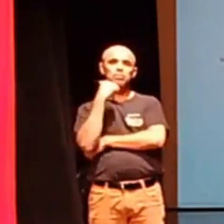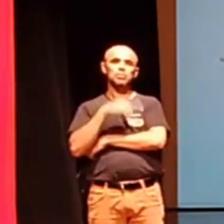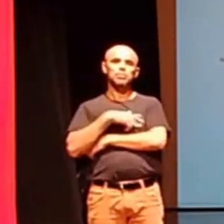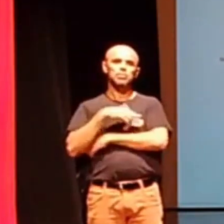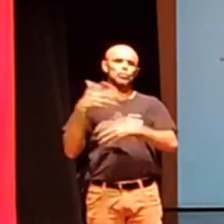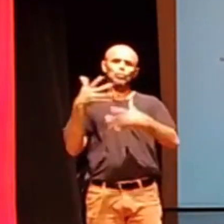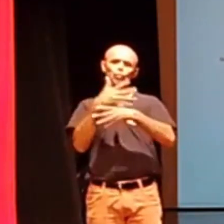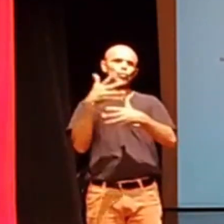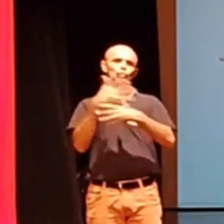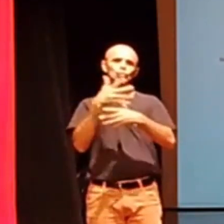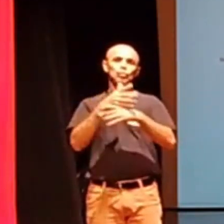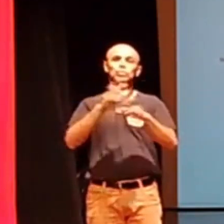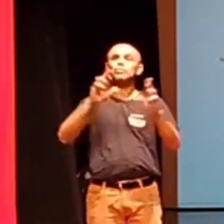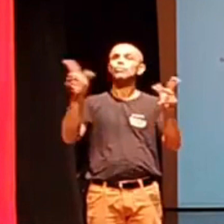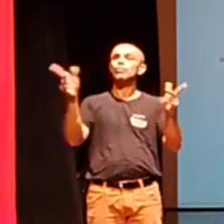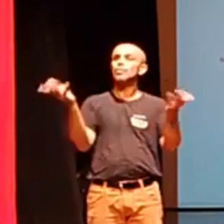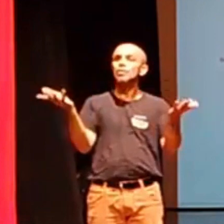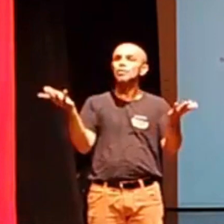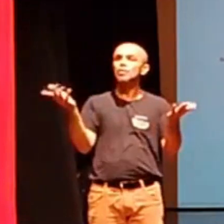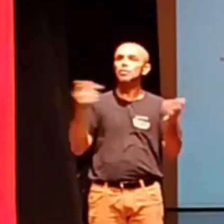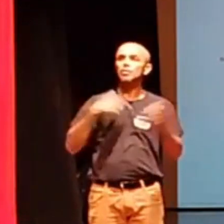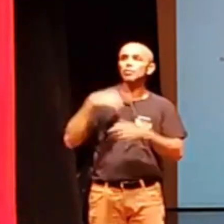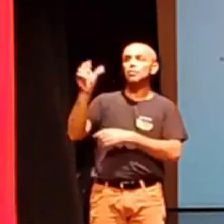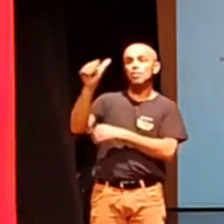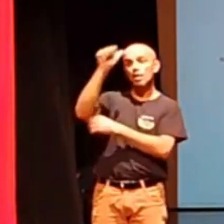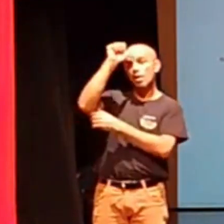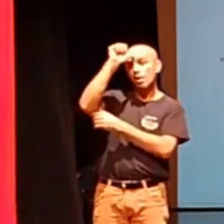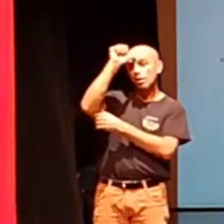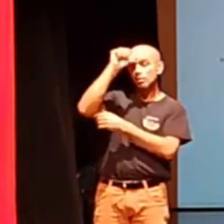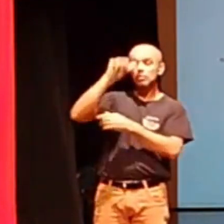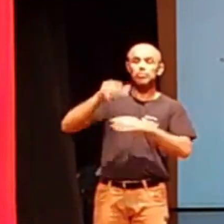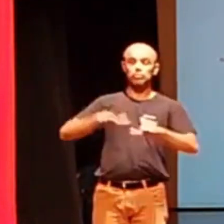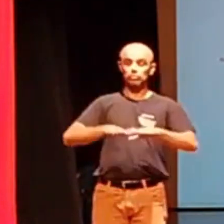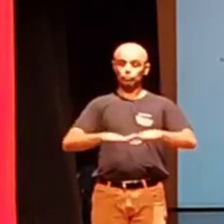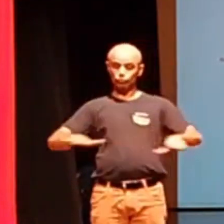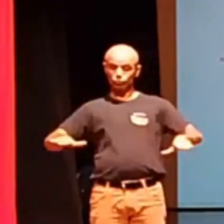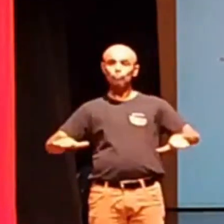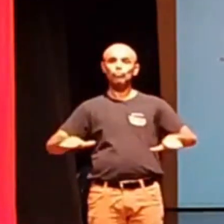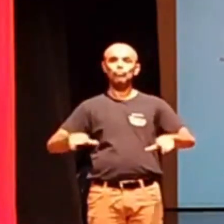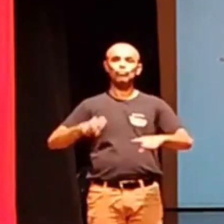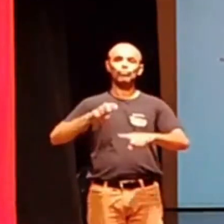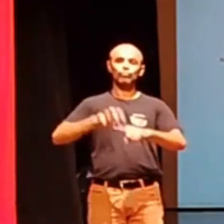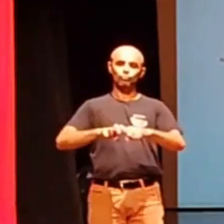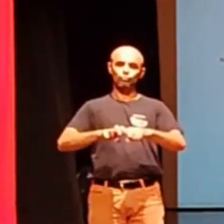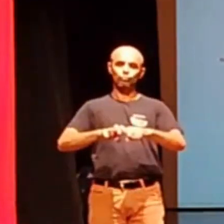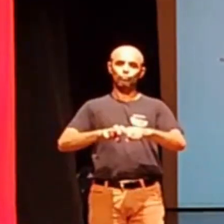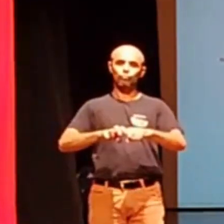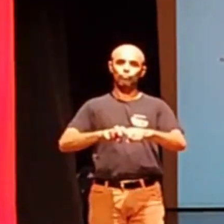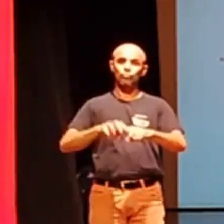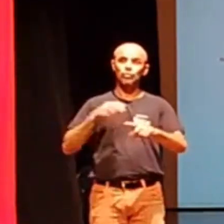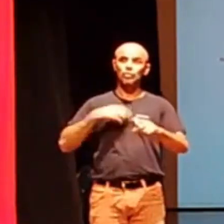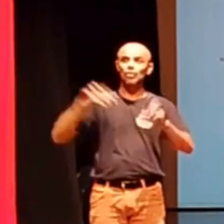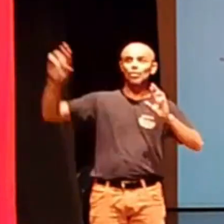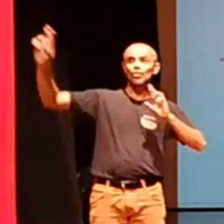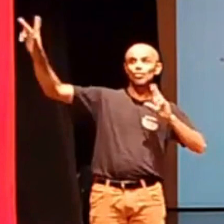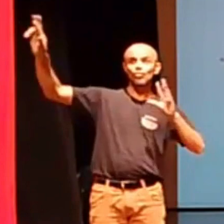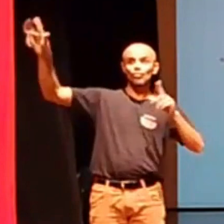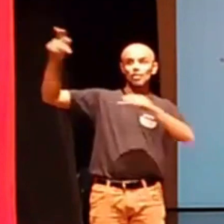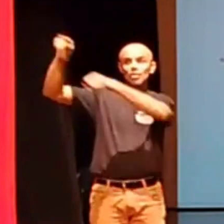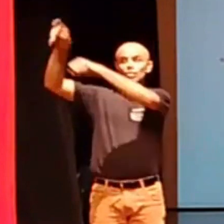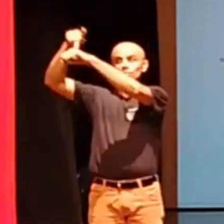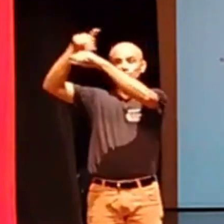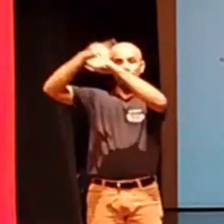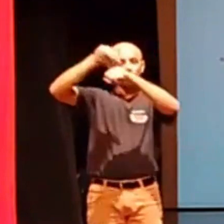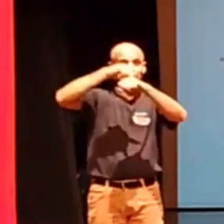urbanas, são diferentes das mulheres índias, né? Que sentavam no chão, que sentam no chão. E aí a gente tem, às vezes, inversões de curva da